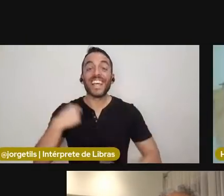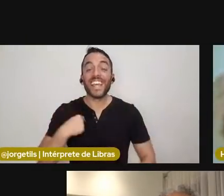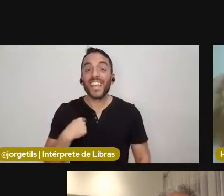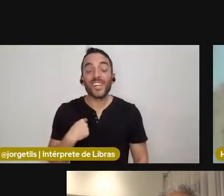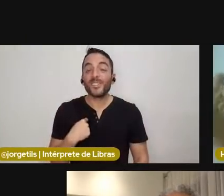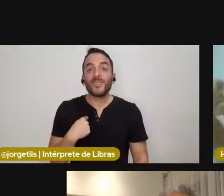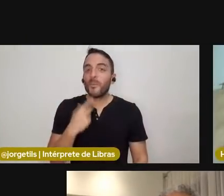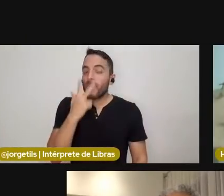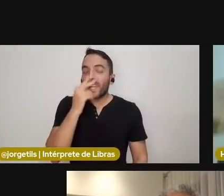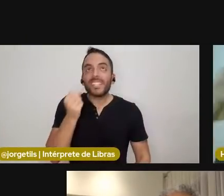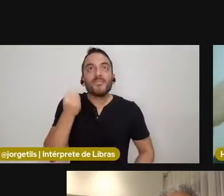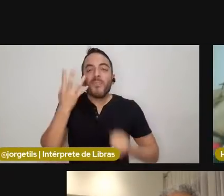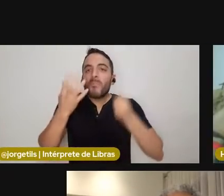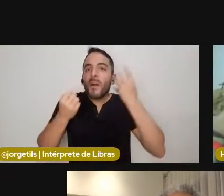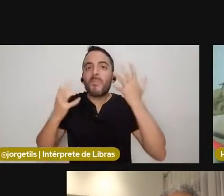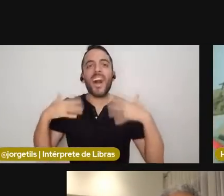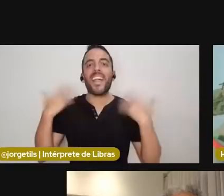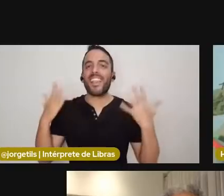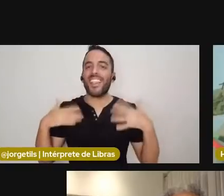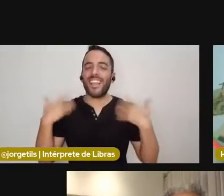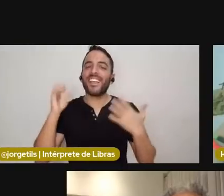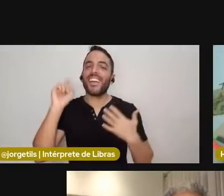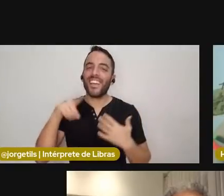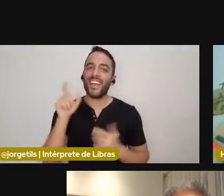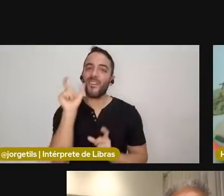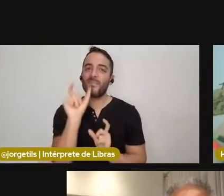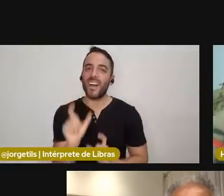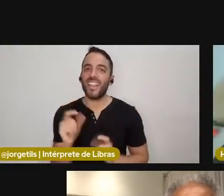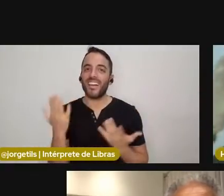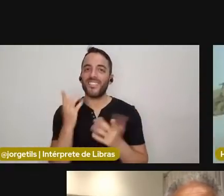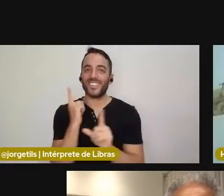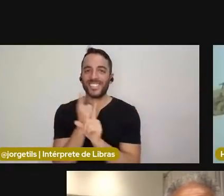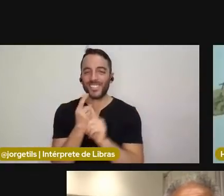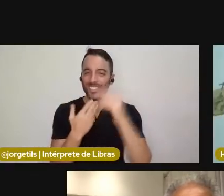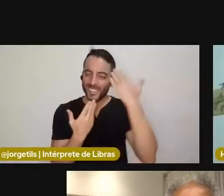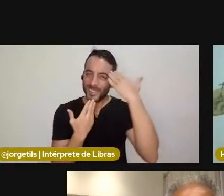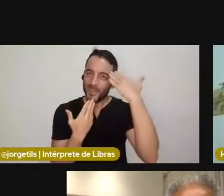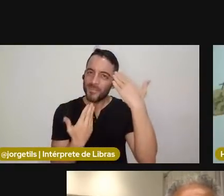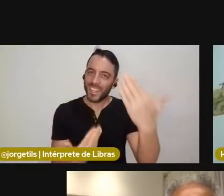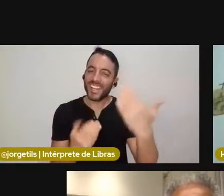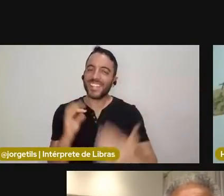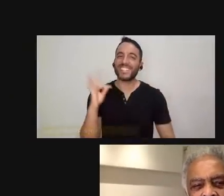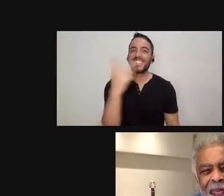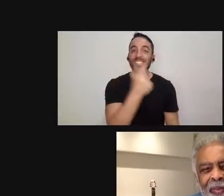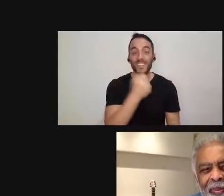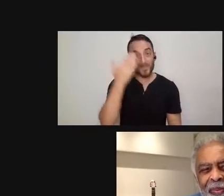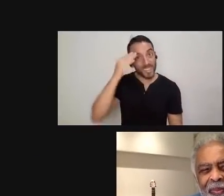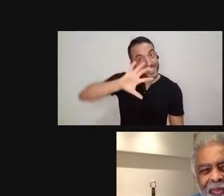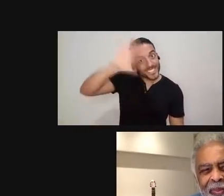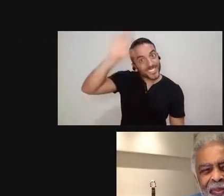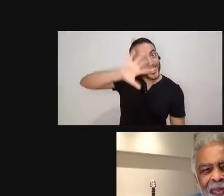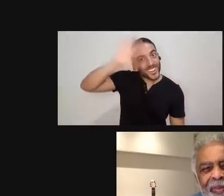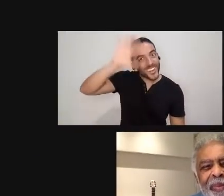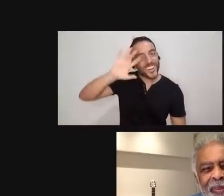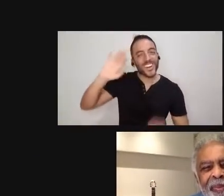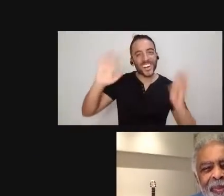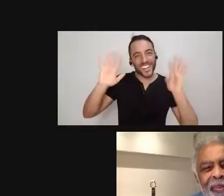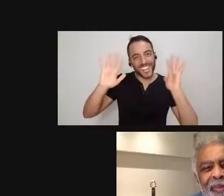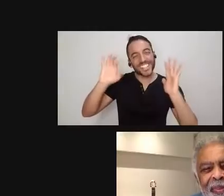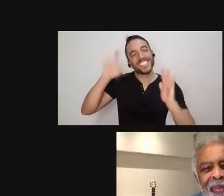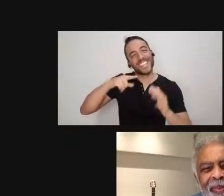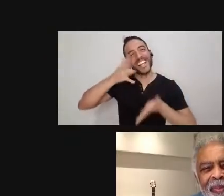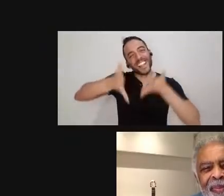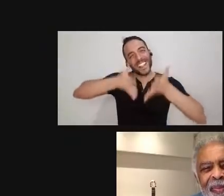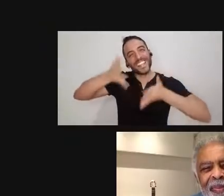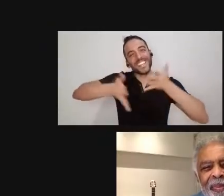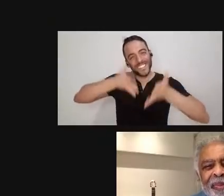Encantamento e alegria, acho que são as palavras desse encontro. Muito obrigada a todos. Obrigada ao Jorge pela... Obrigado, pelas